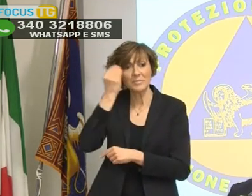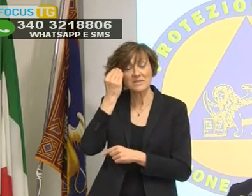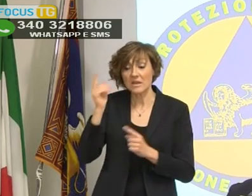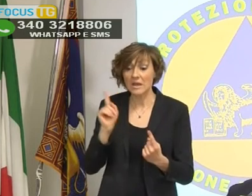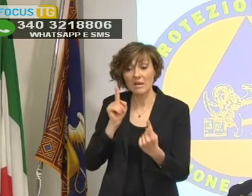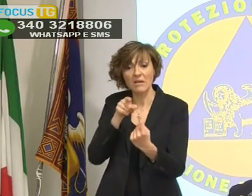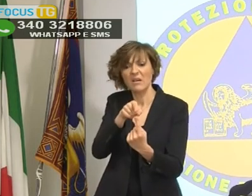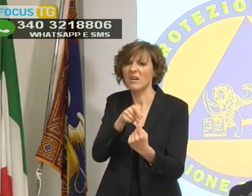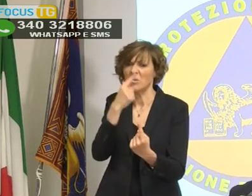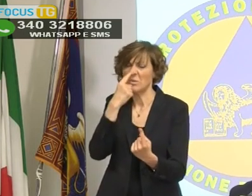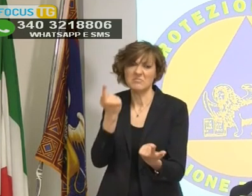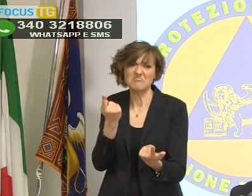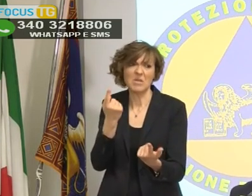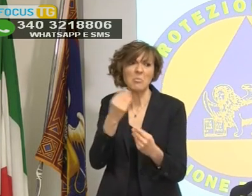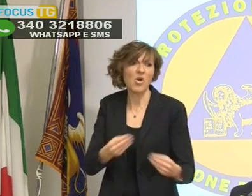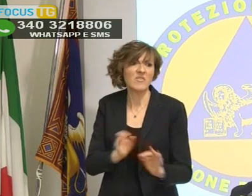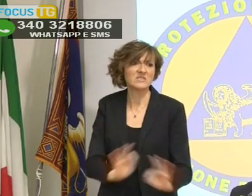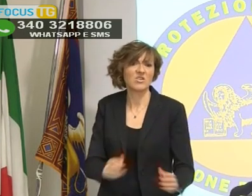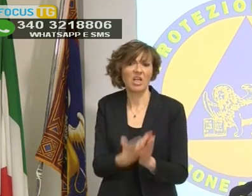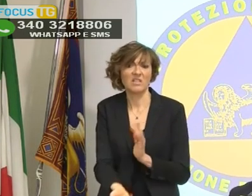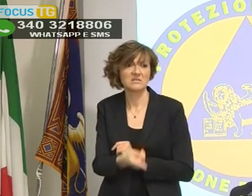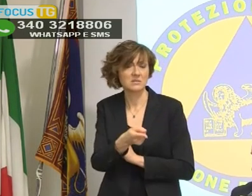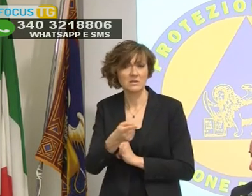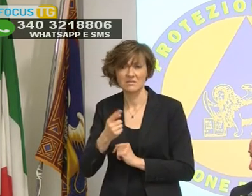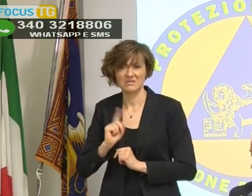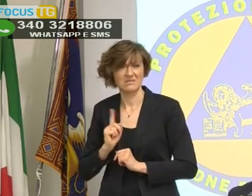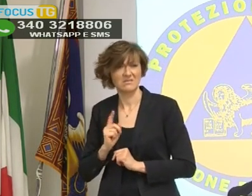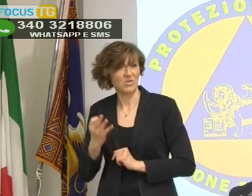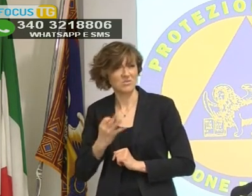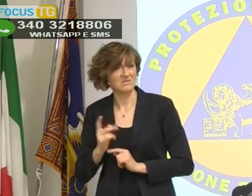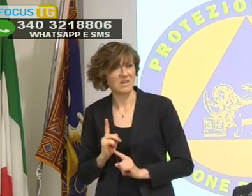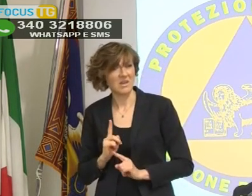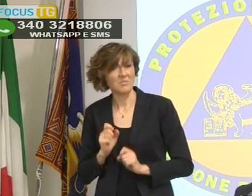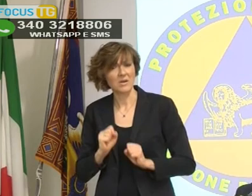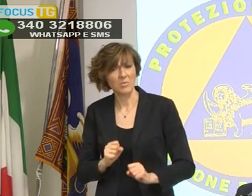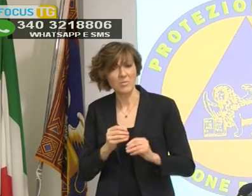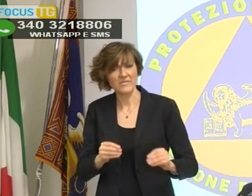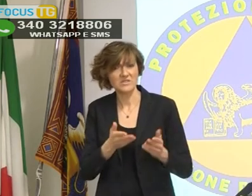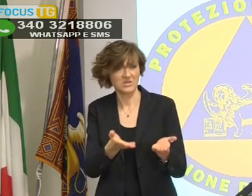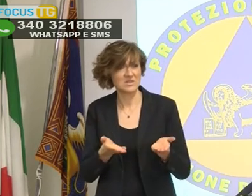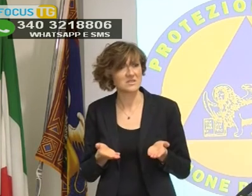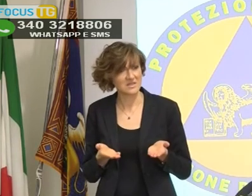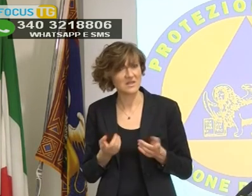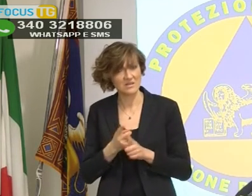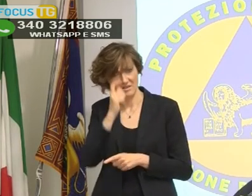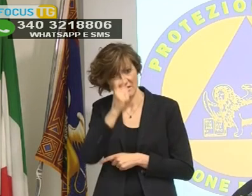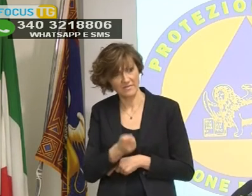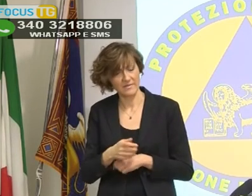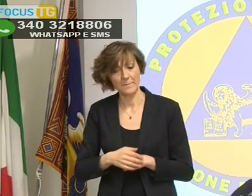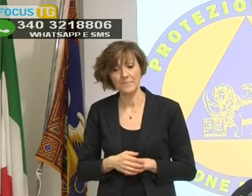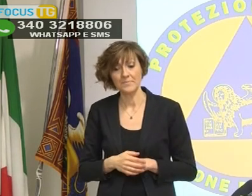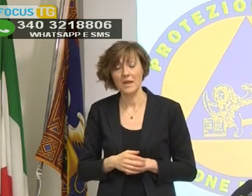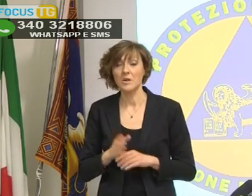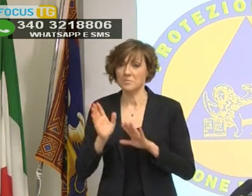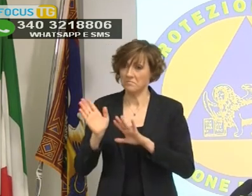ragiona, questa è una comunità che non crescerà mai con questo sistema. Però chiuderei qua e parlarvi di una roba molto più importante. Vi